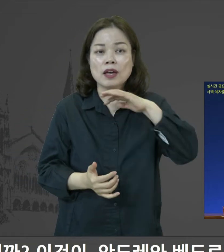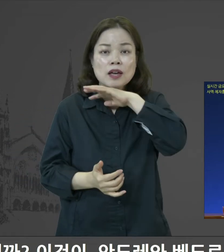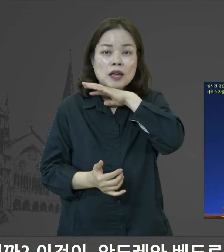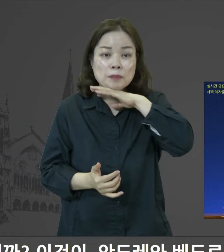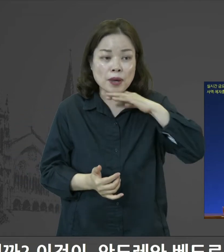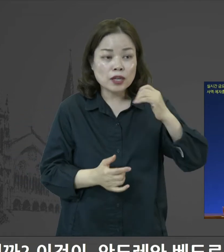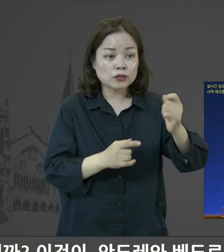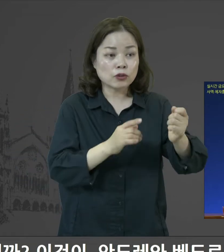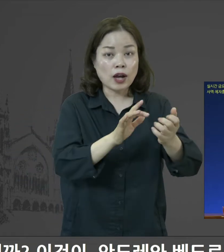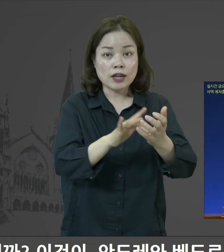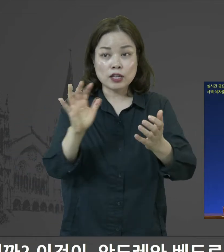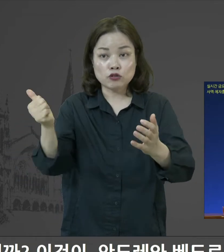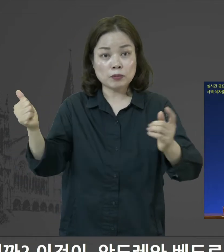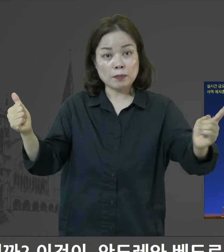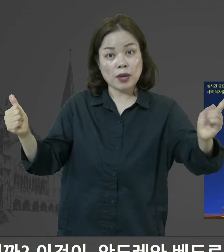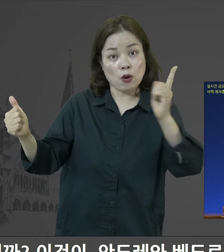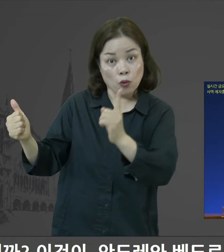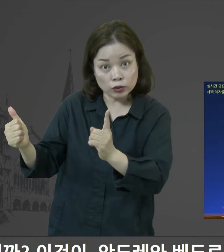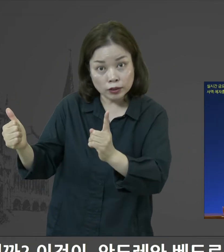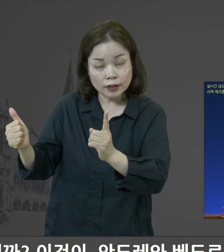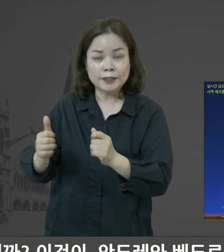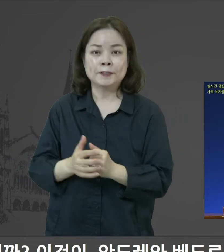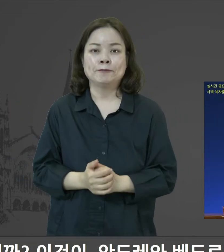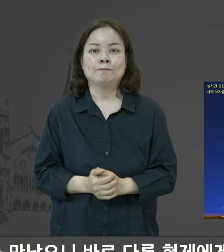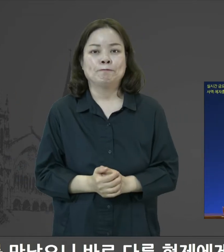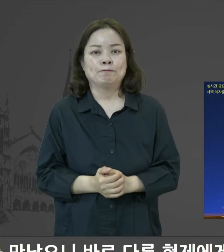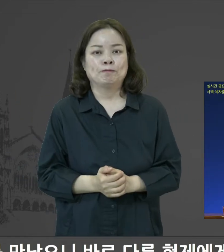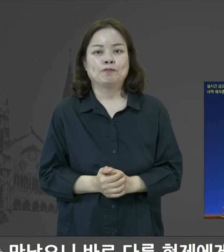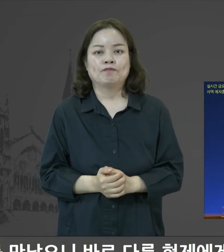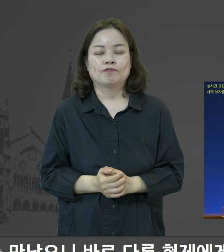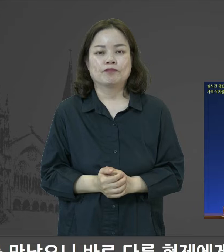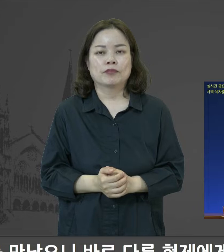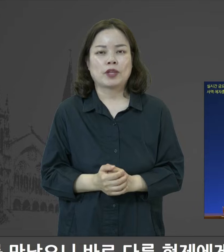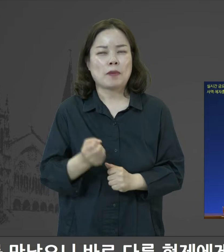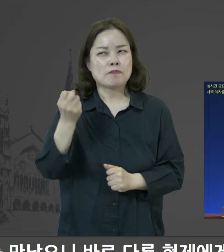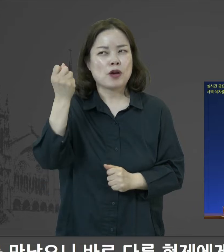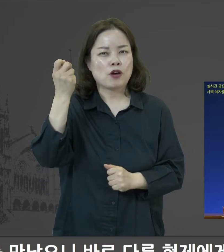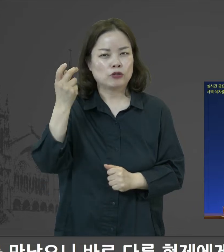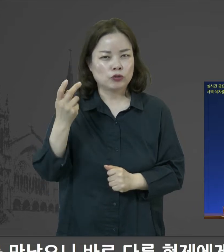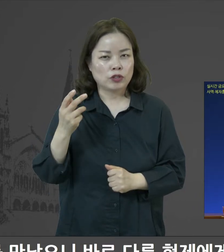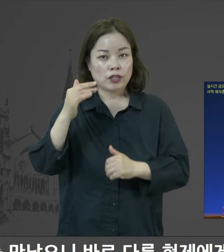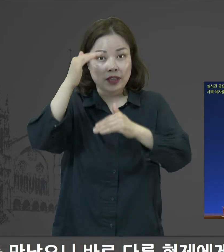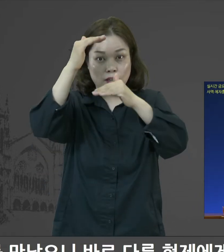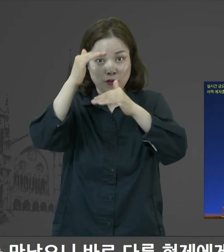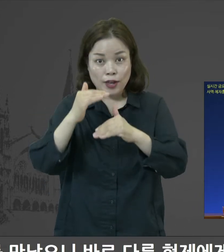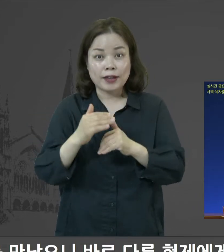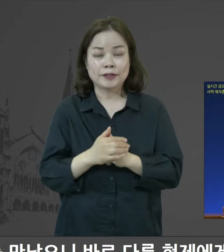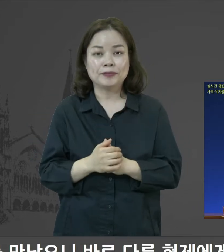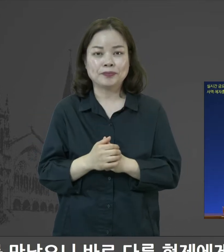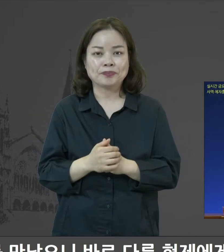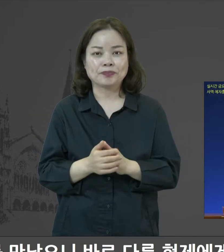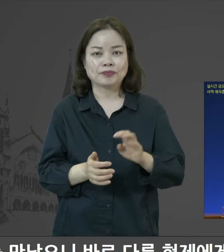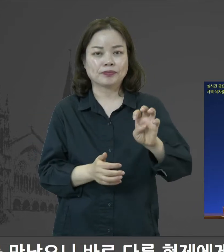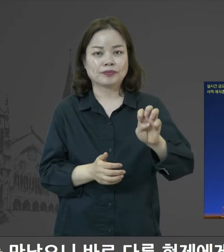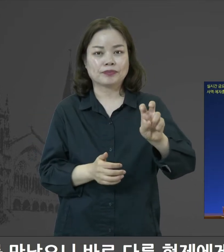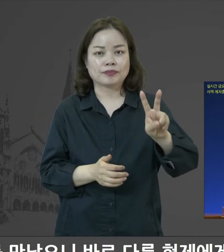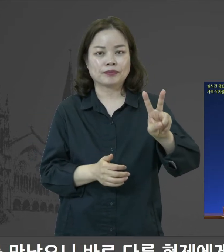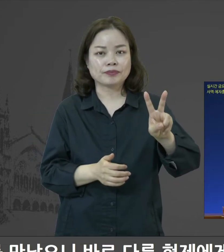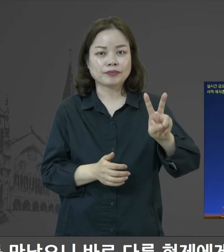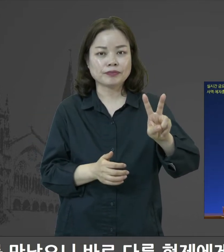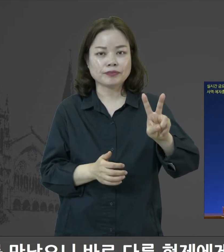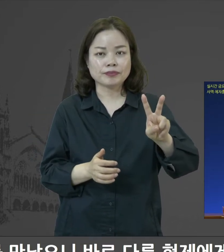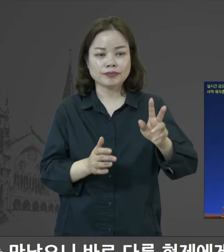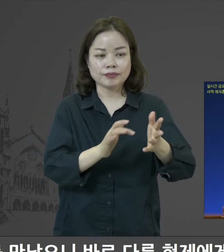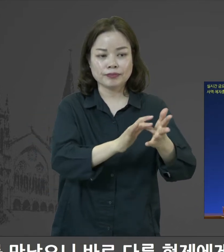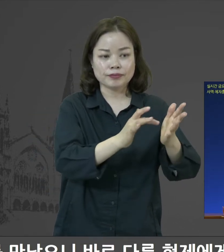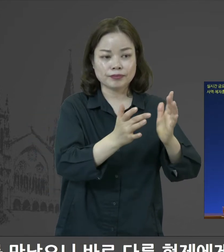것이 그 다음 42절 말씀이었습니다. 우리 몇 주 전에 본 말씀이에요. 42절 데리고 예수께 오니